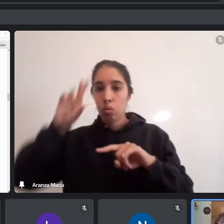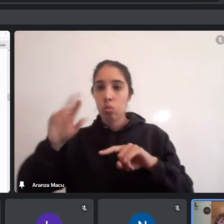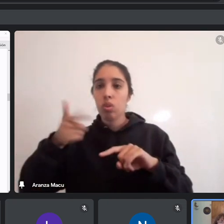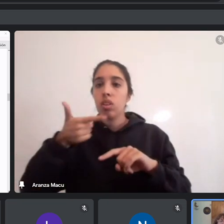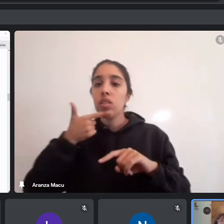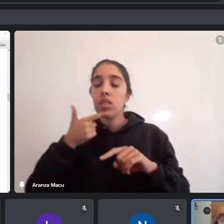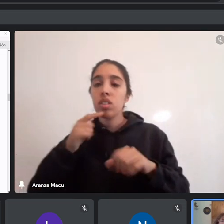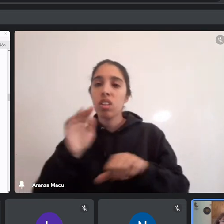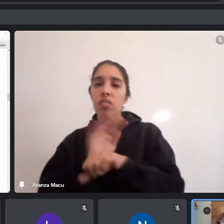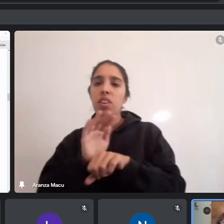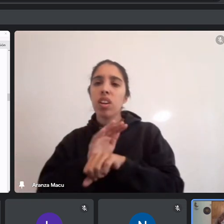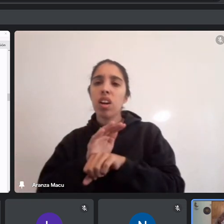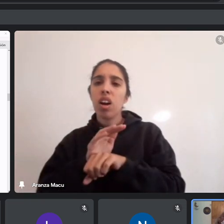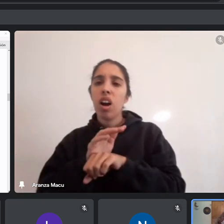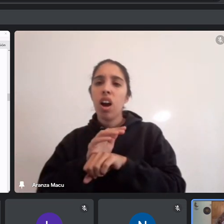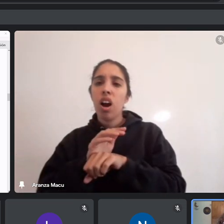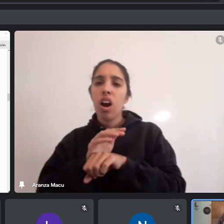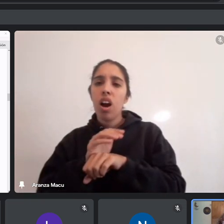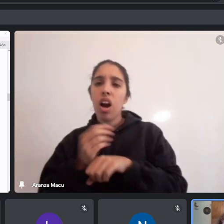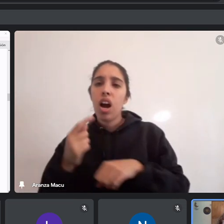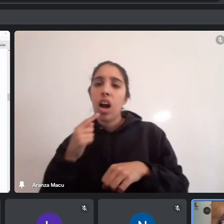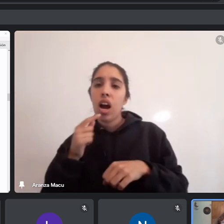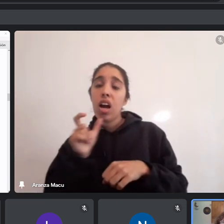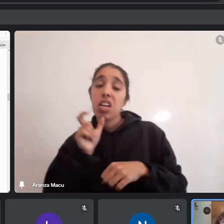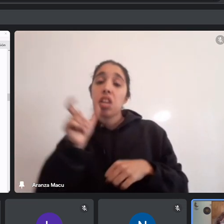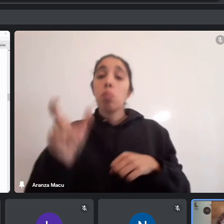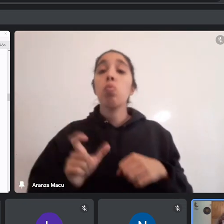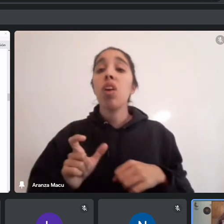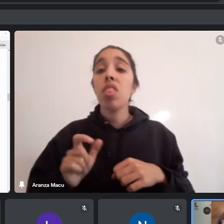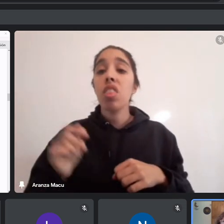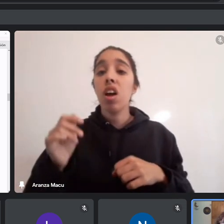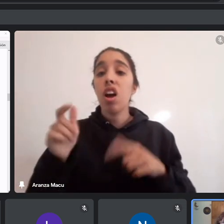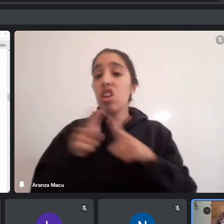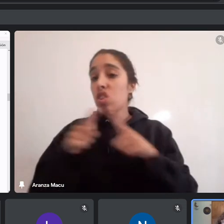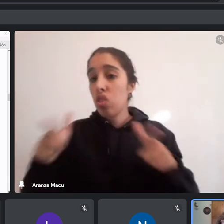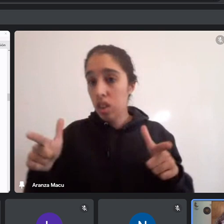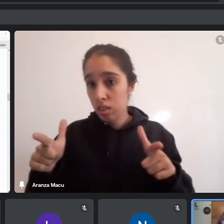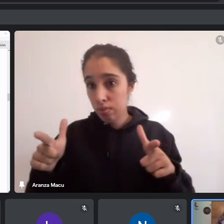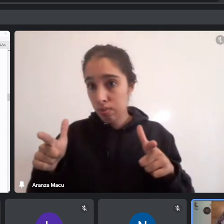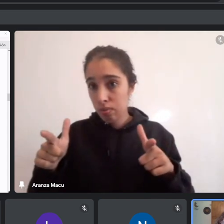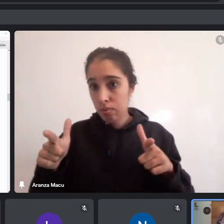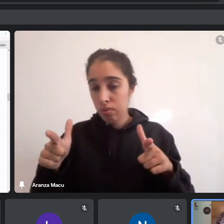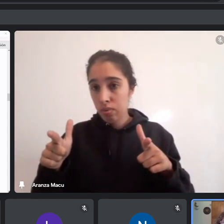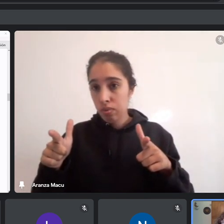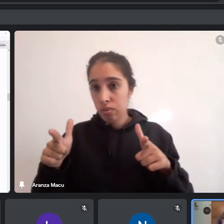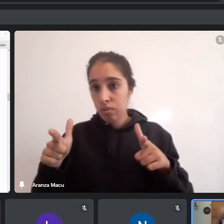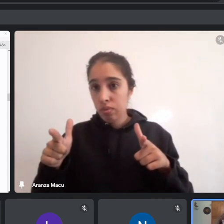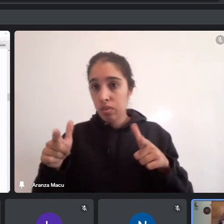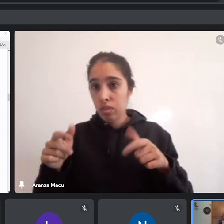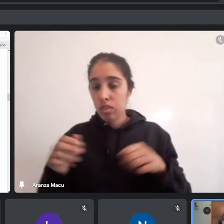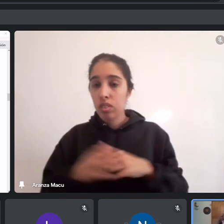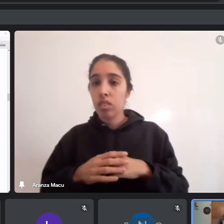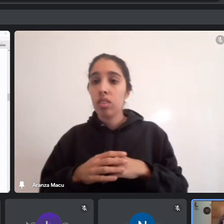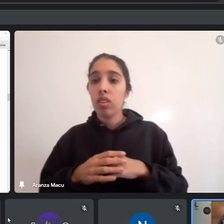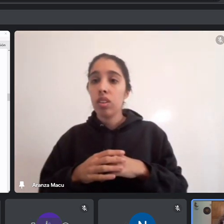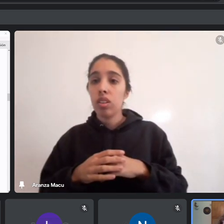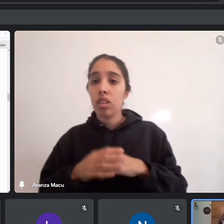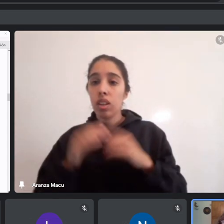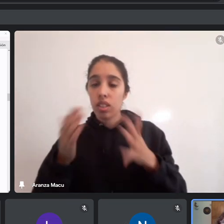quiere decir ninguna. Está como estar afectado a respuestas. Si hubiese sido not con una T, hubiese estado ligado